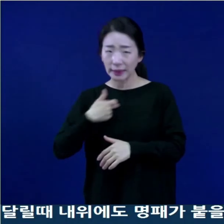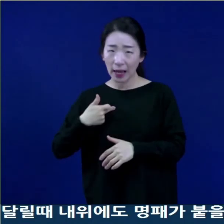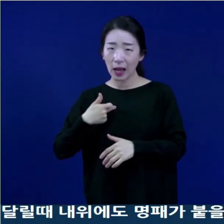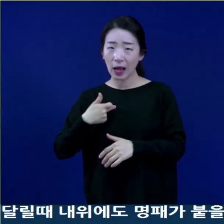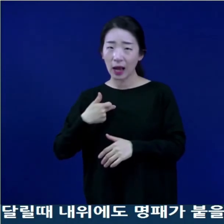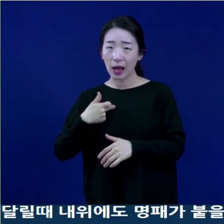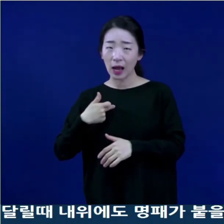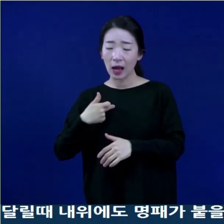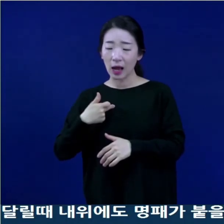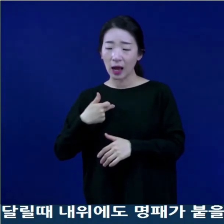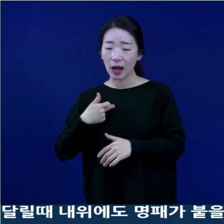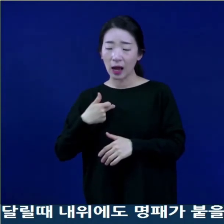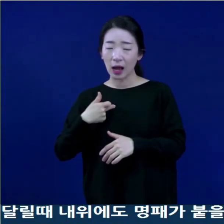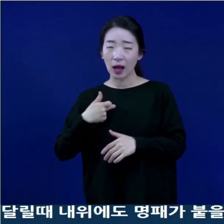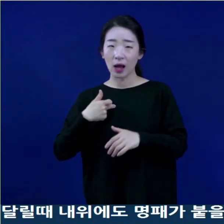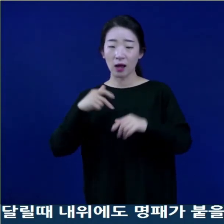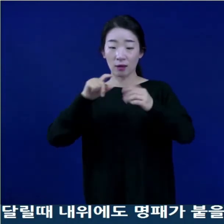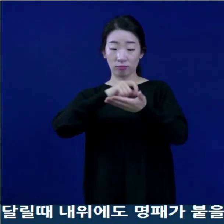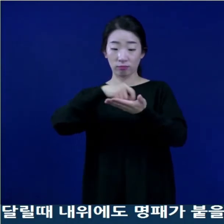이런 명패가 붙으면 어떨까요?